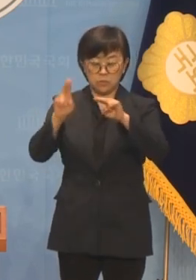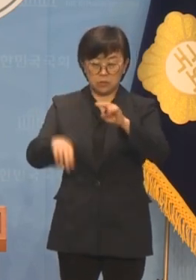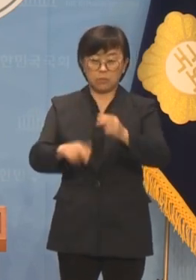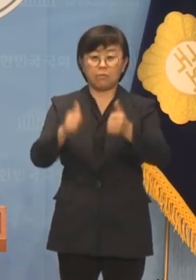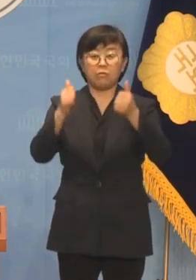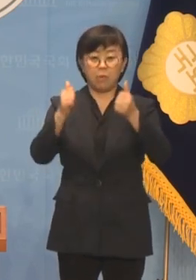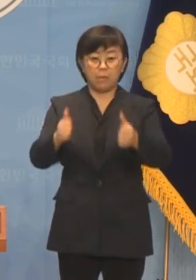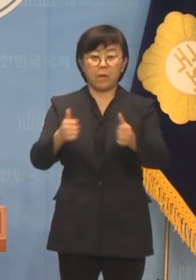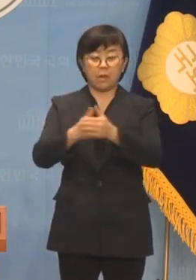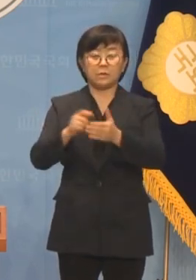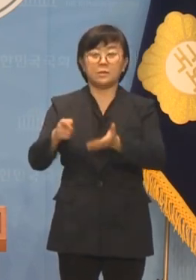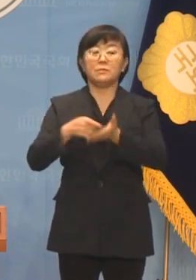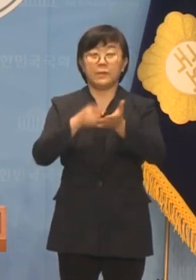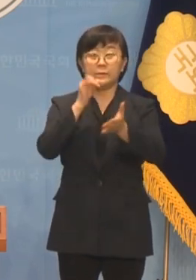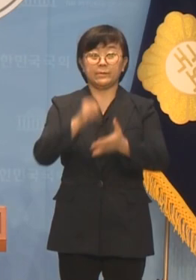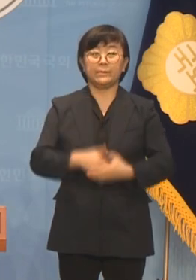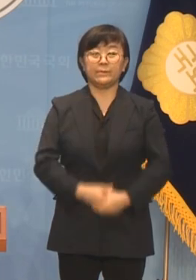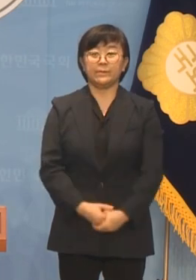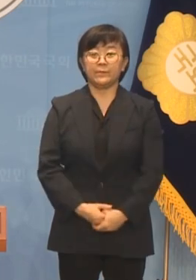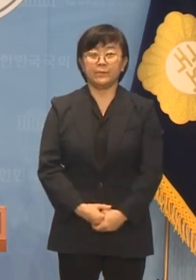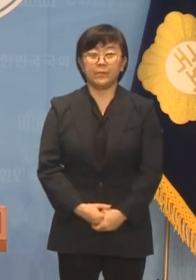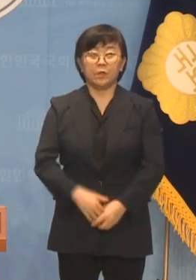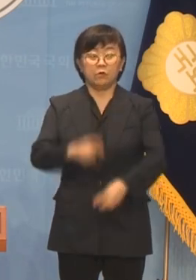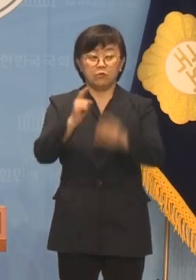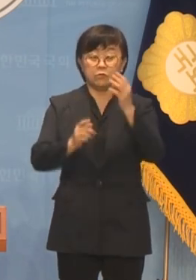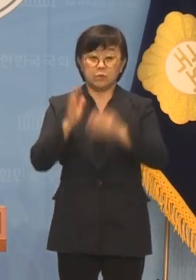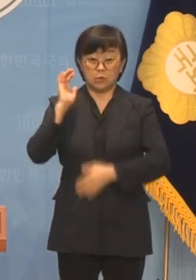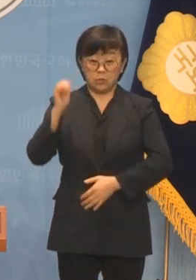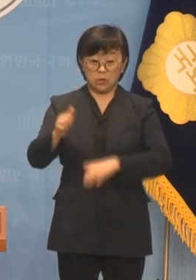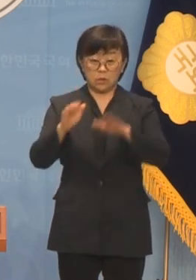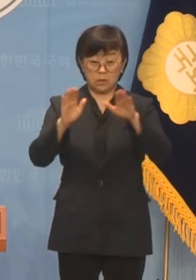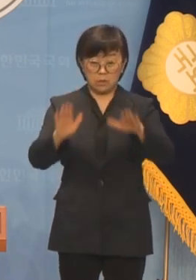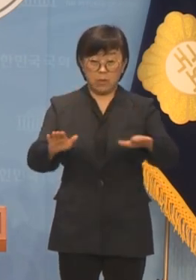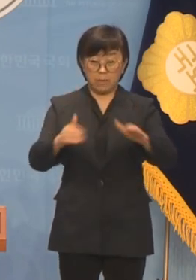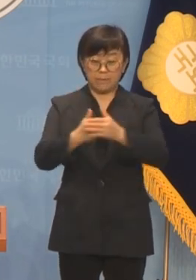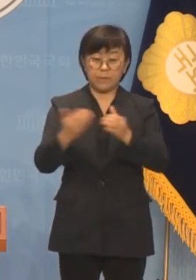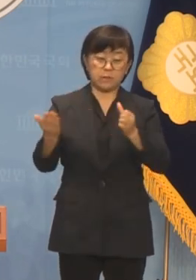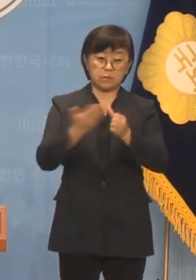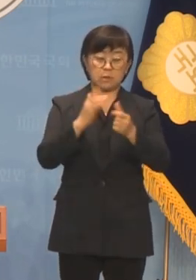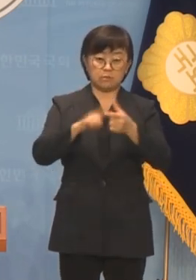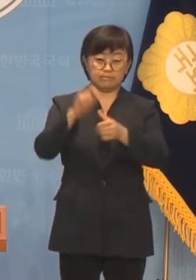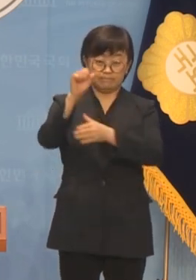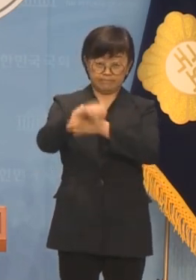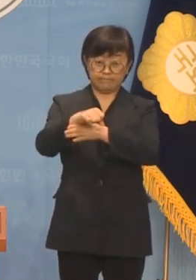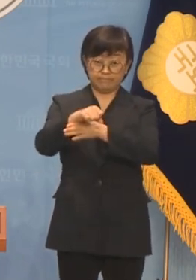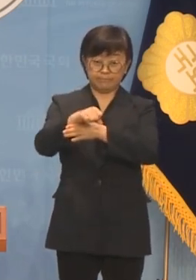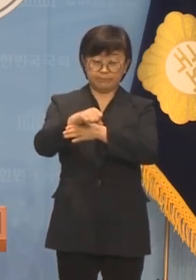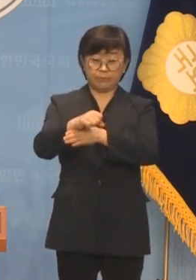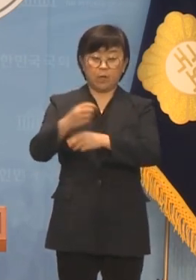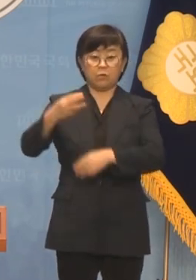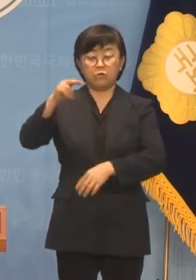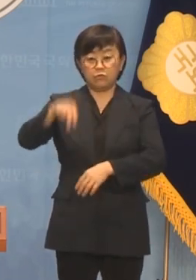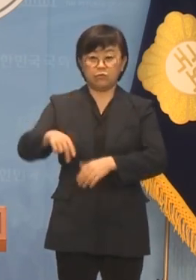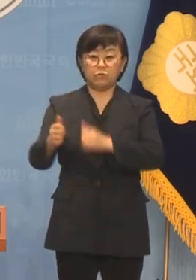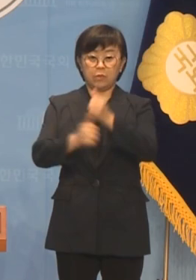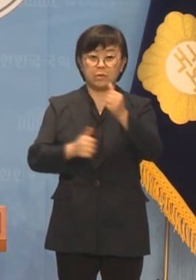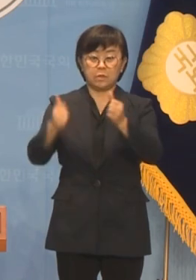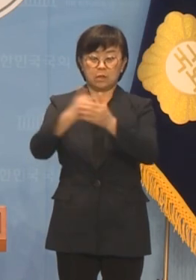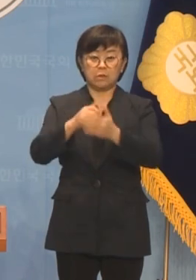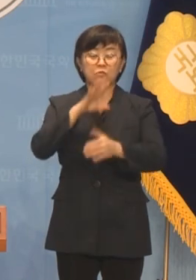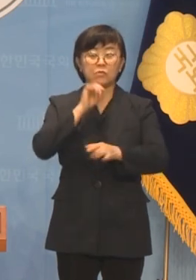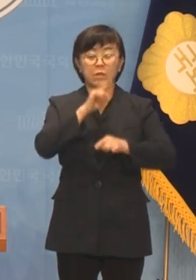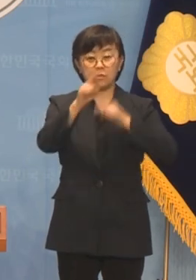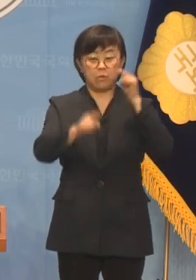할 사안입니다. 윤석열 대통령이 이번 해초관을 제거한다면 유일임 위원장의